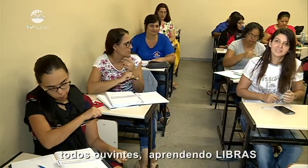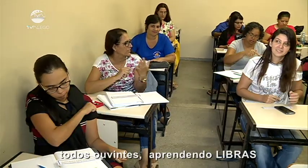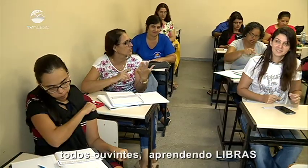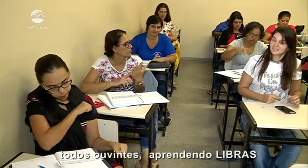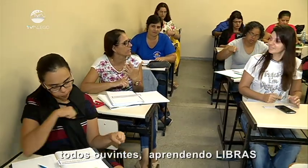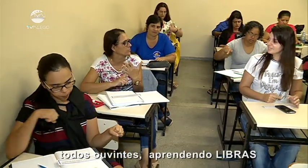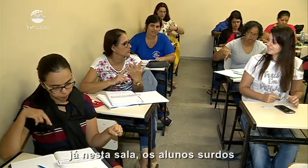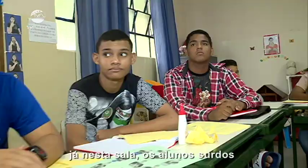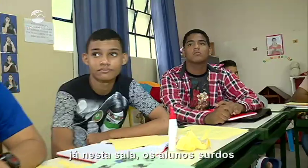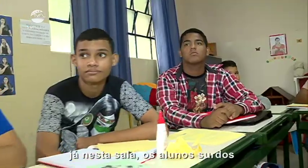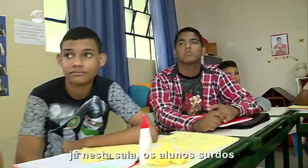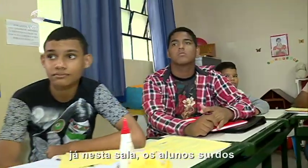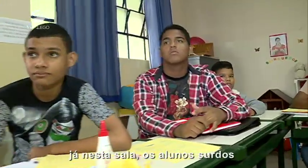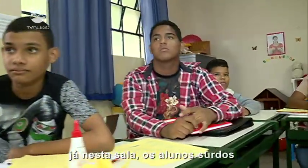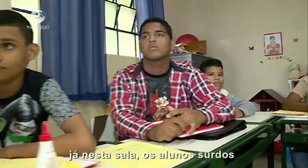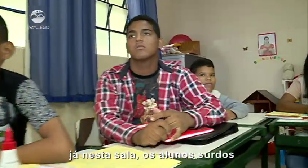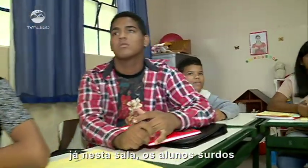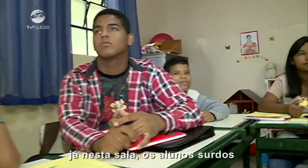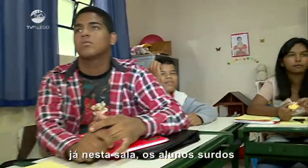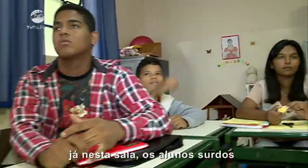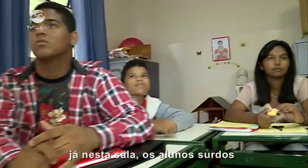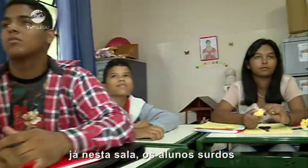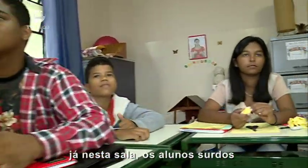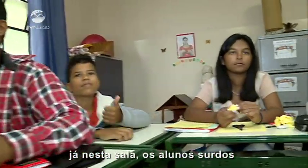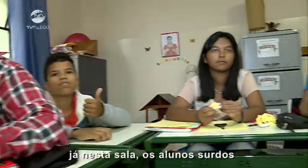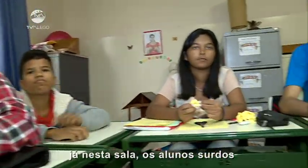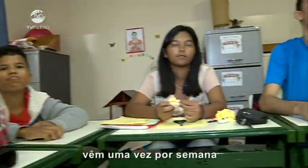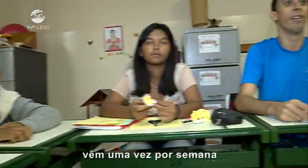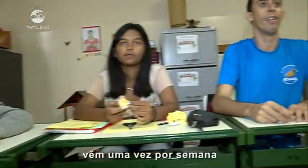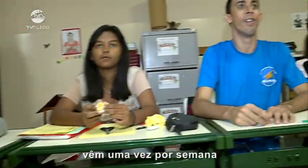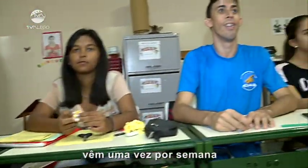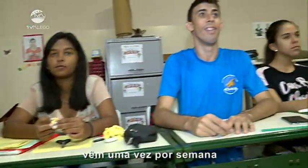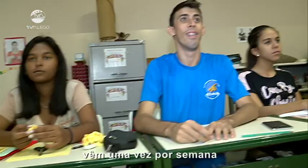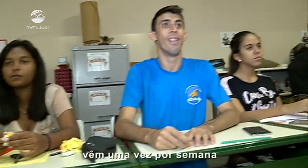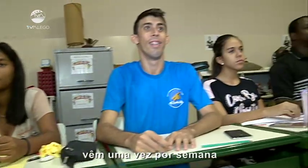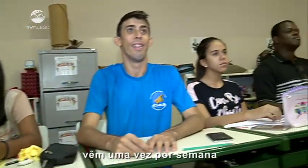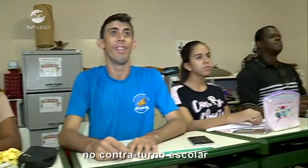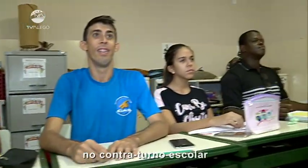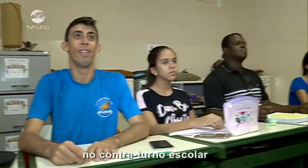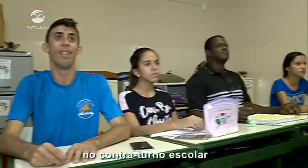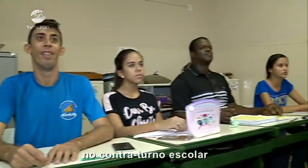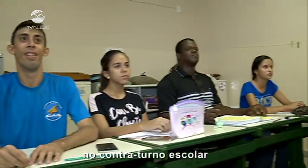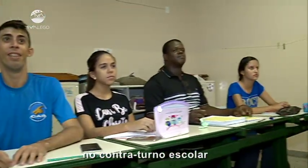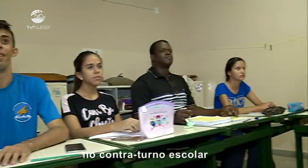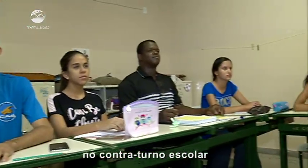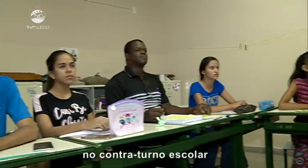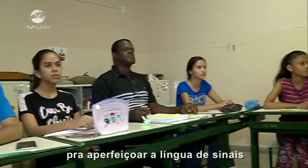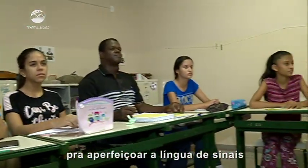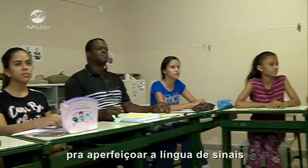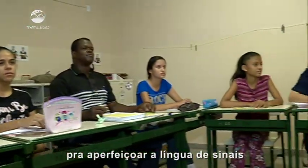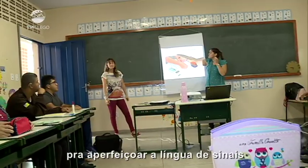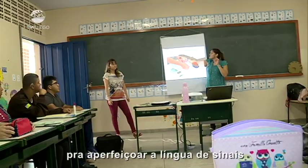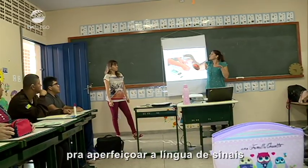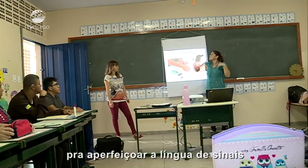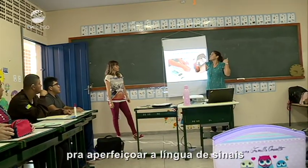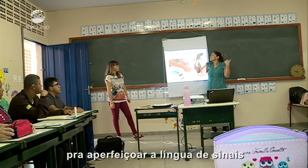Libras. Já nesta sala, os alunos surdos vêm uma vez por semana no contraturno escolar para aperfeiçoar a